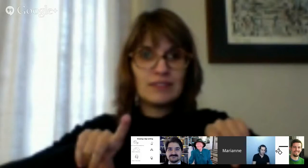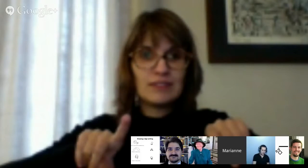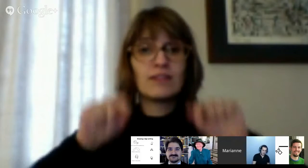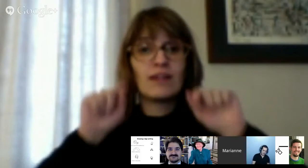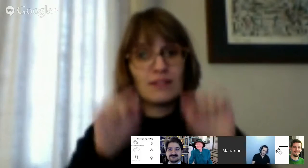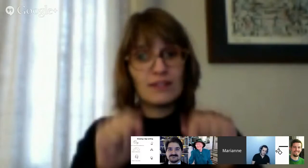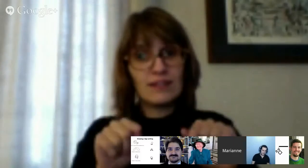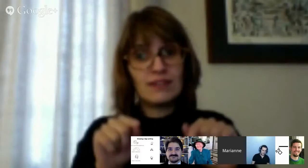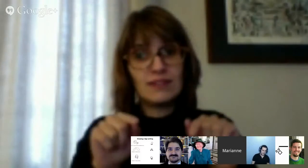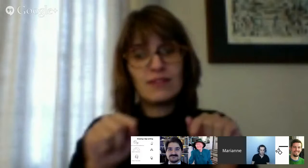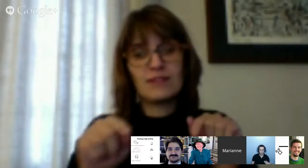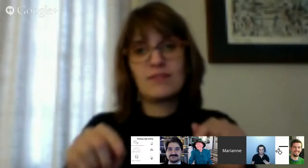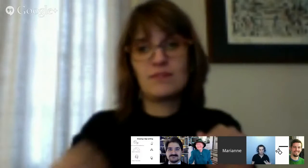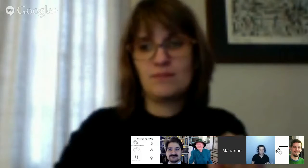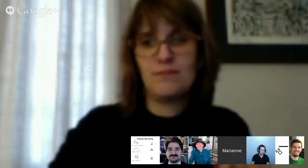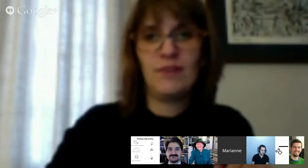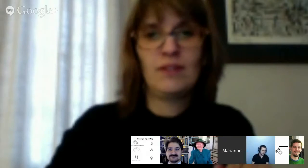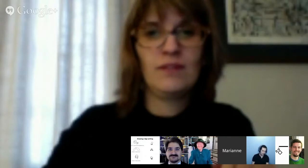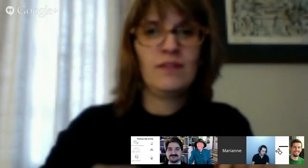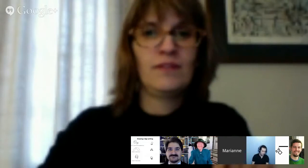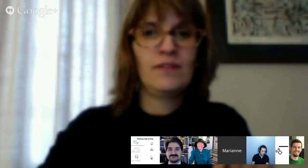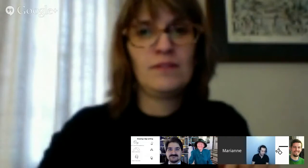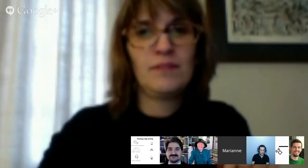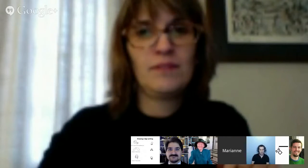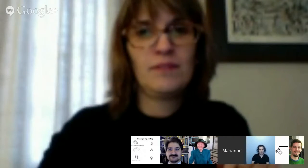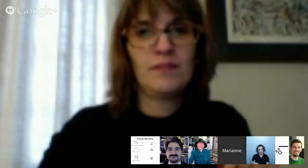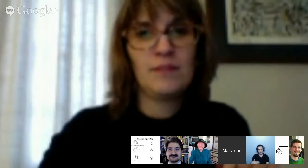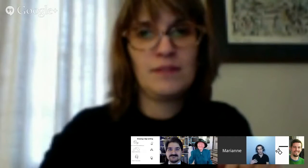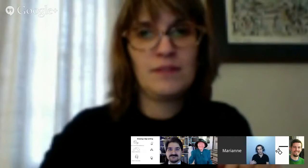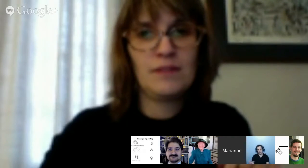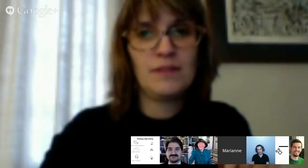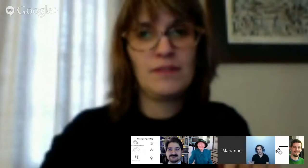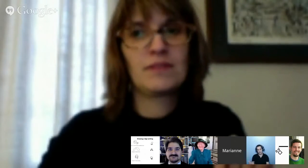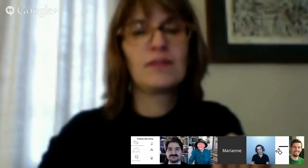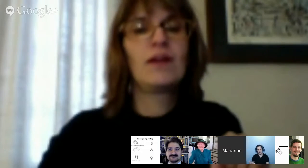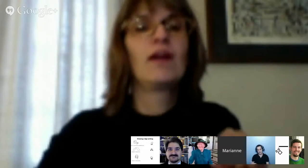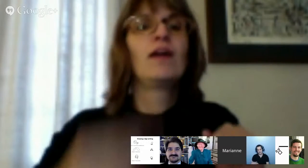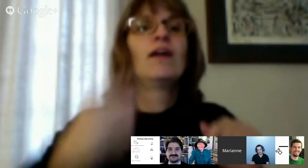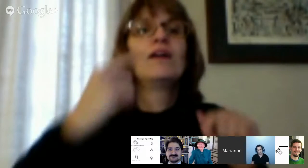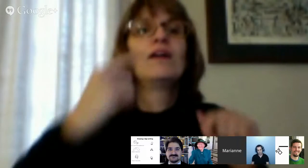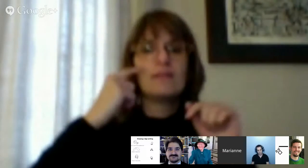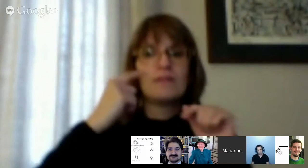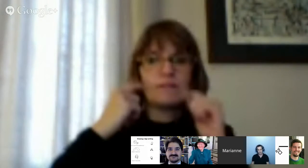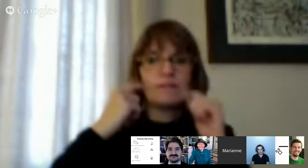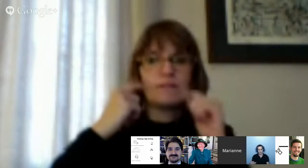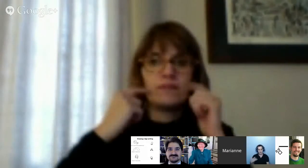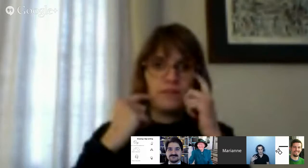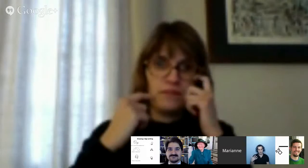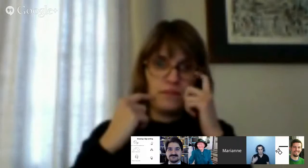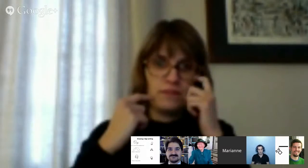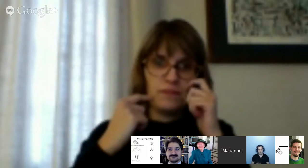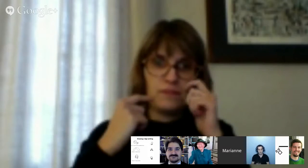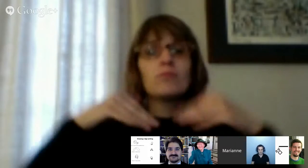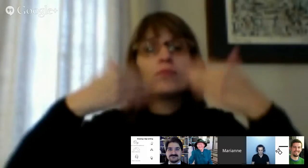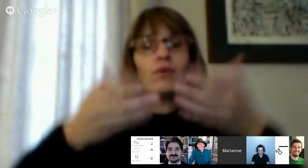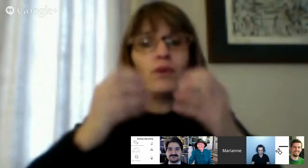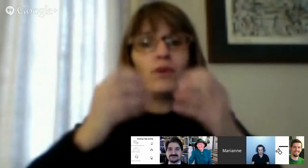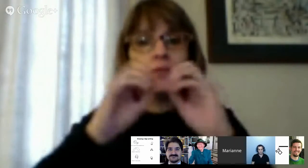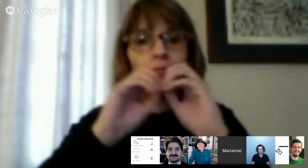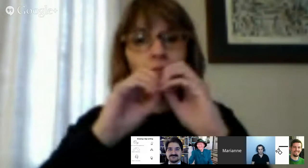Como desenhar sinais, como desenhar objetos, e como nós desenhamos os